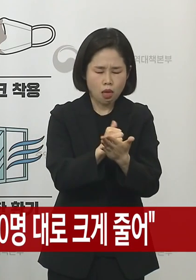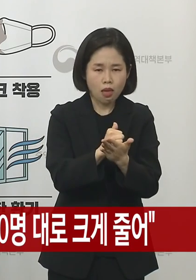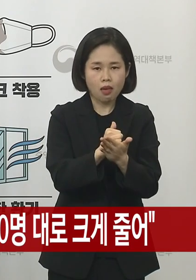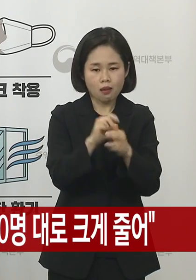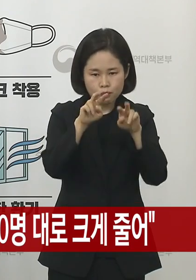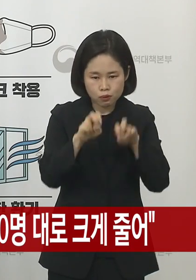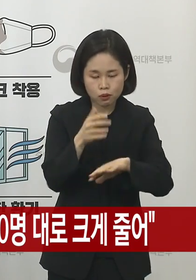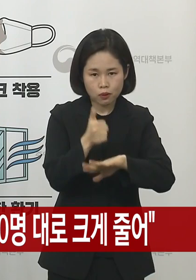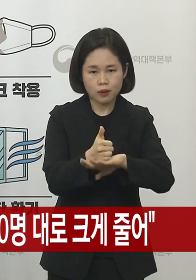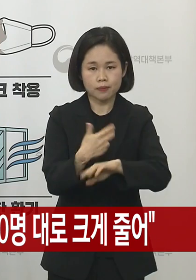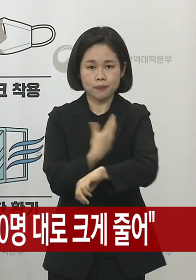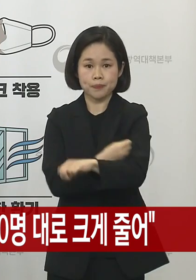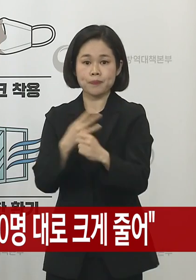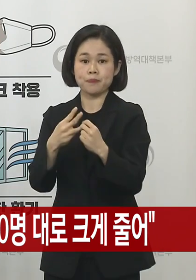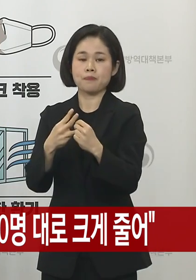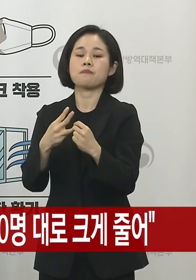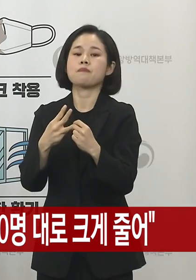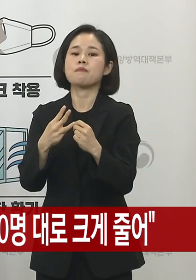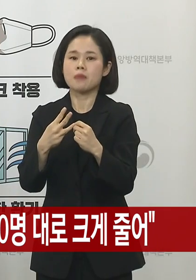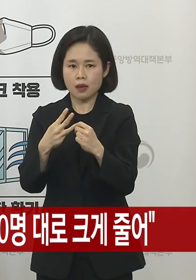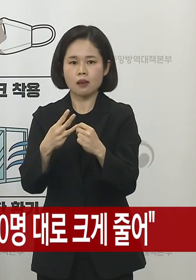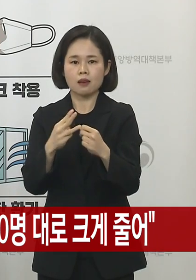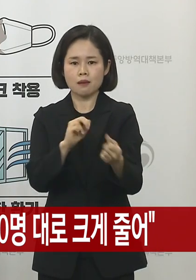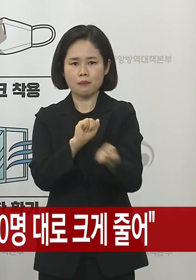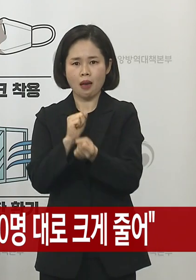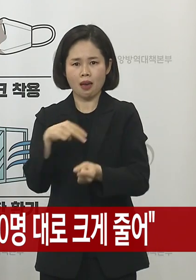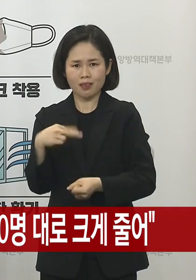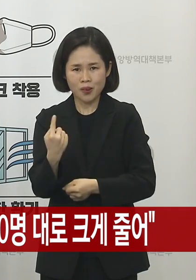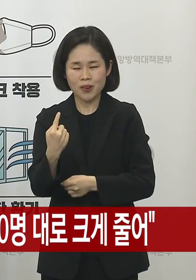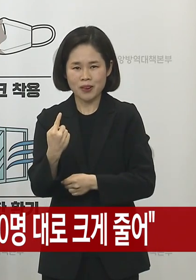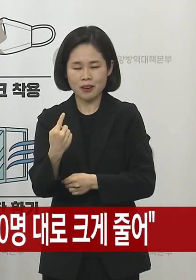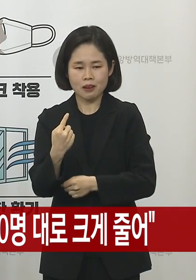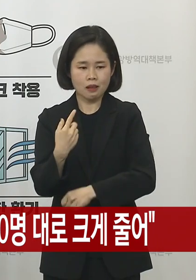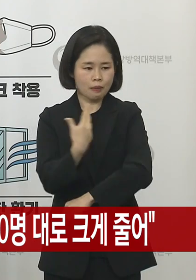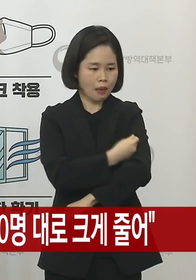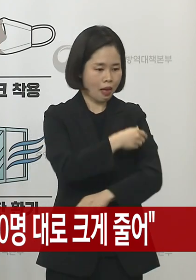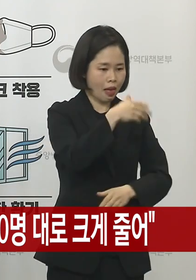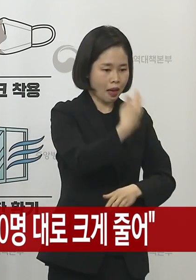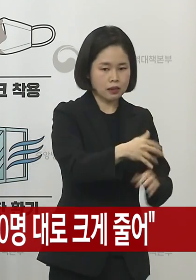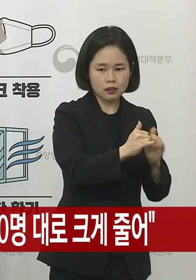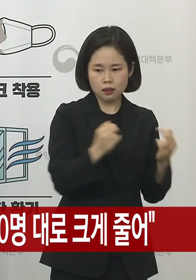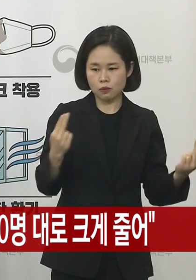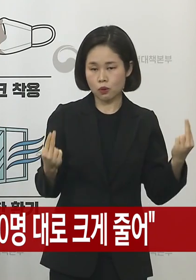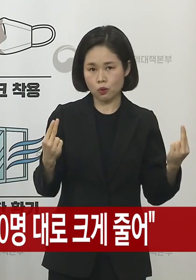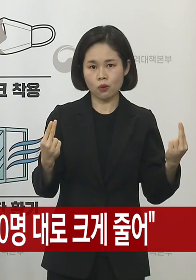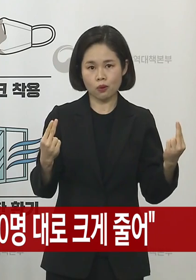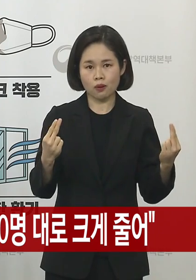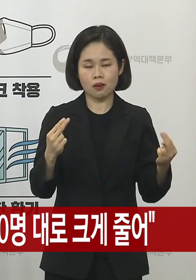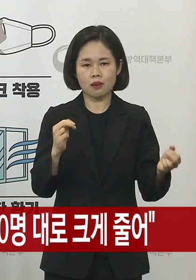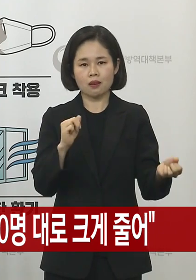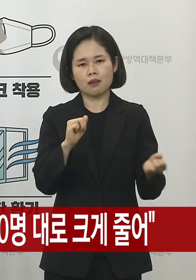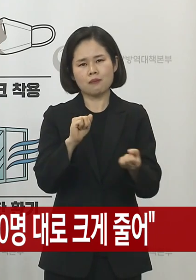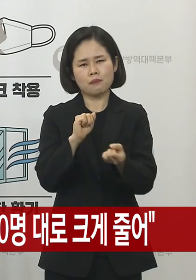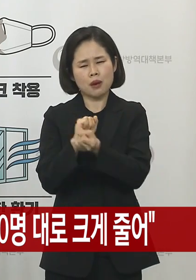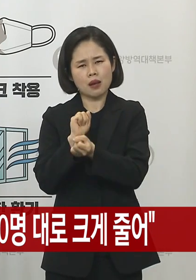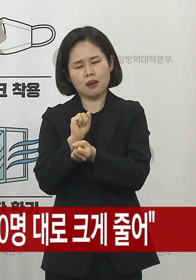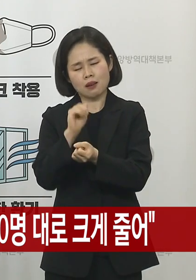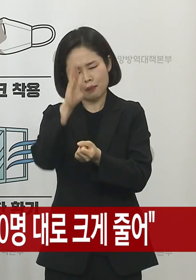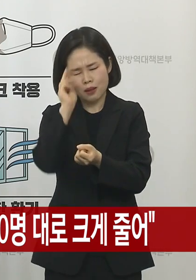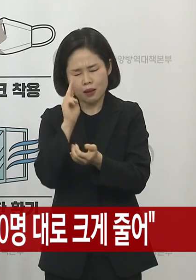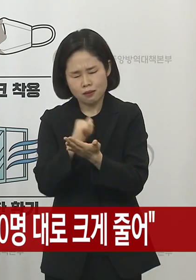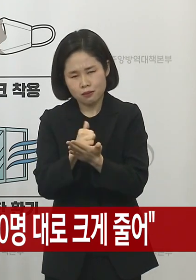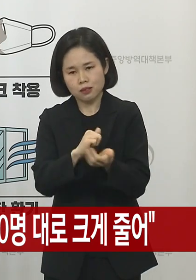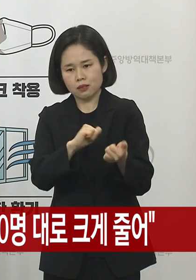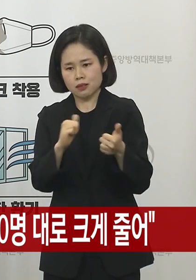결과 3차 접종 후에는 확진이 되더라도 미접종 상태에서 확진 시보다 중증 사망으로 진행할